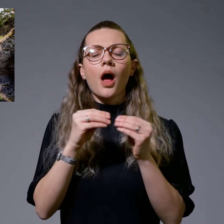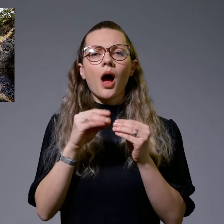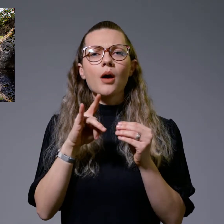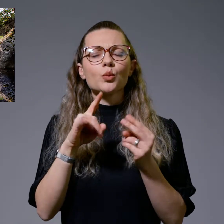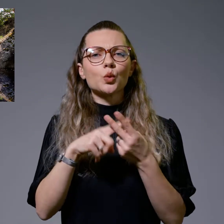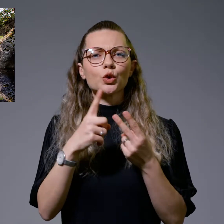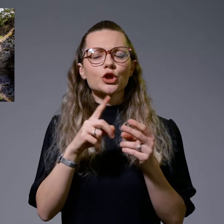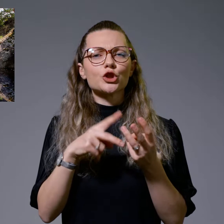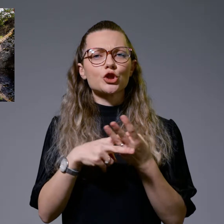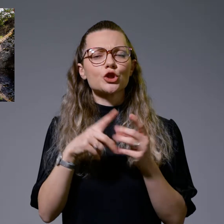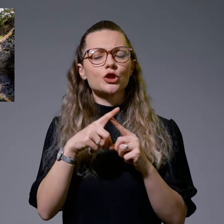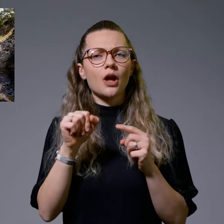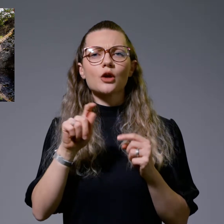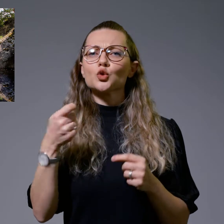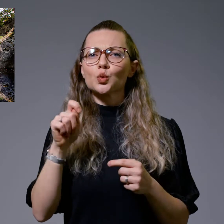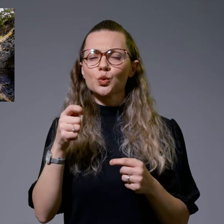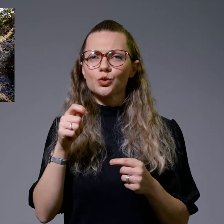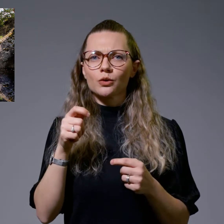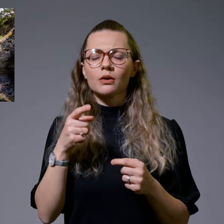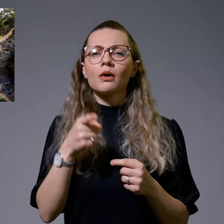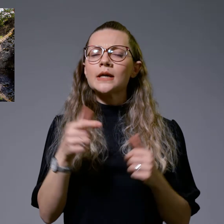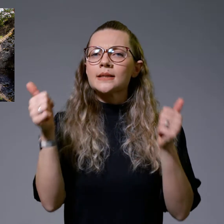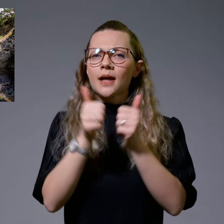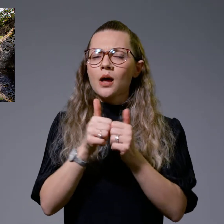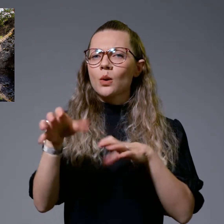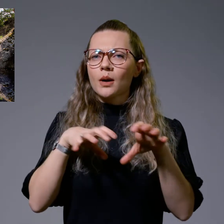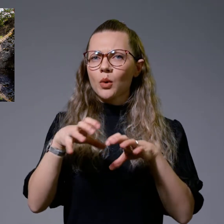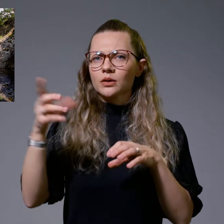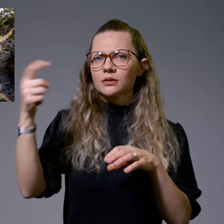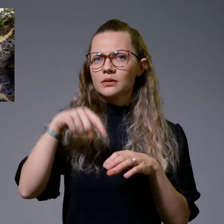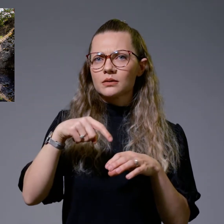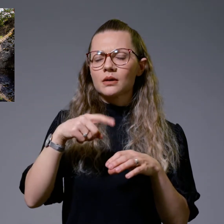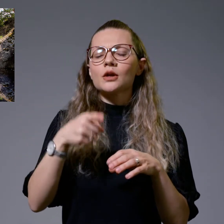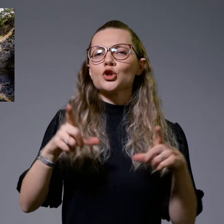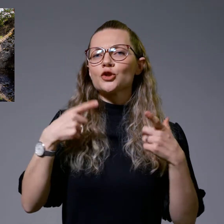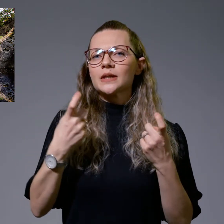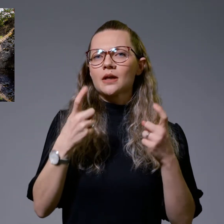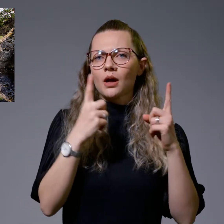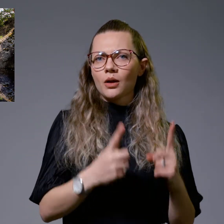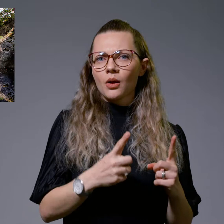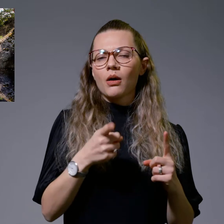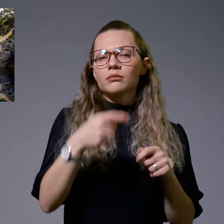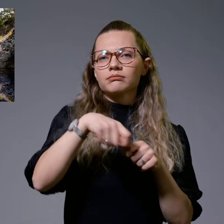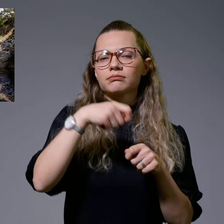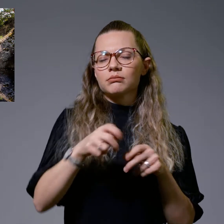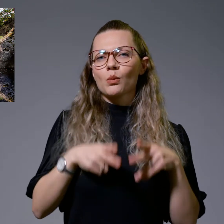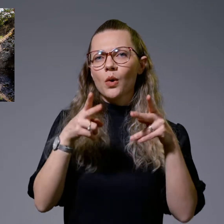кој заедно со своите работници живеел во селото додека се градел мостот и секоја